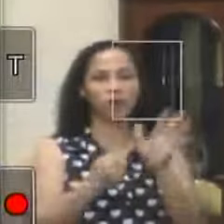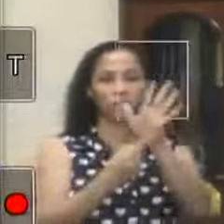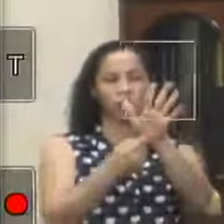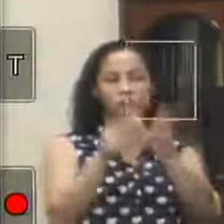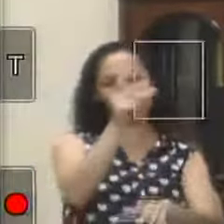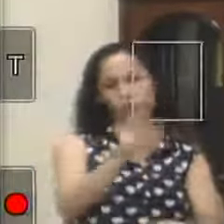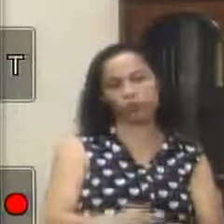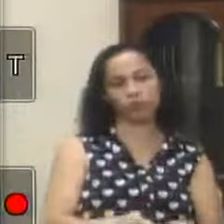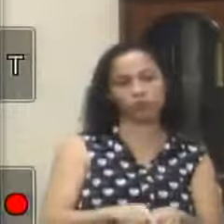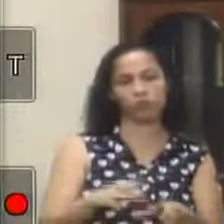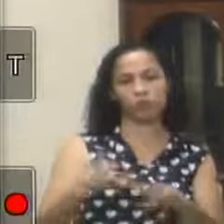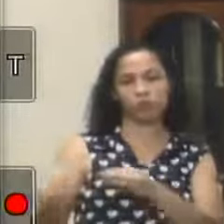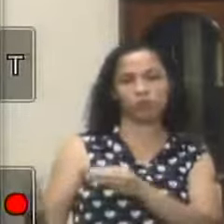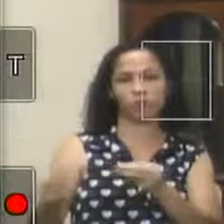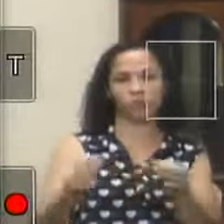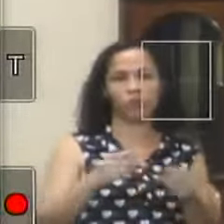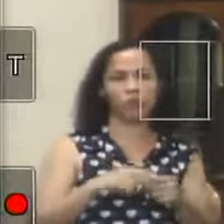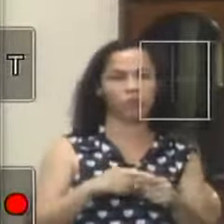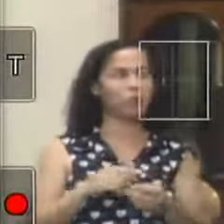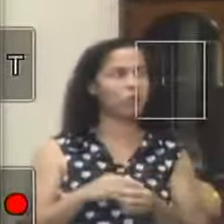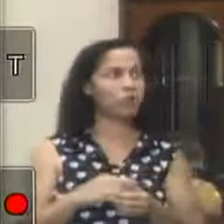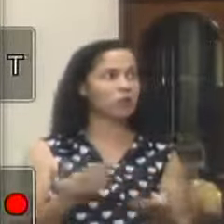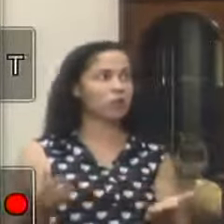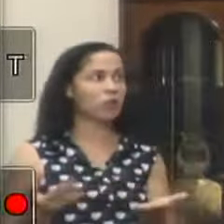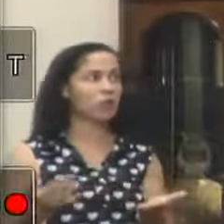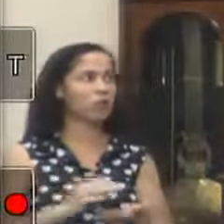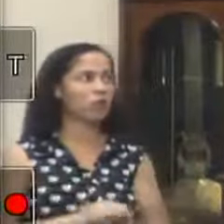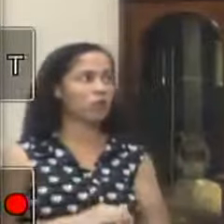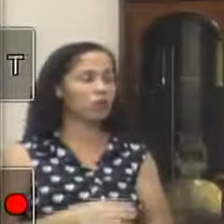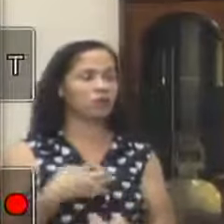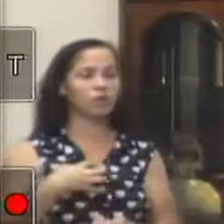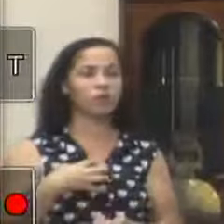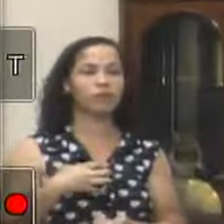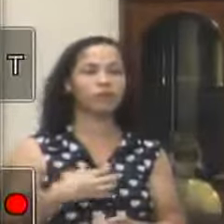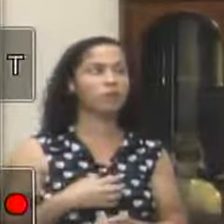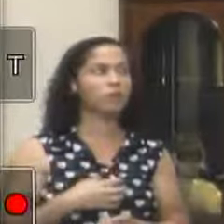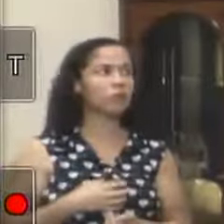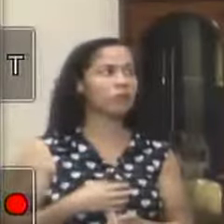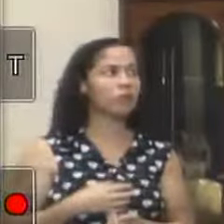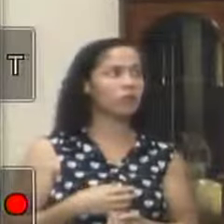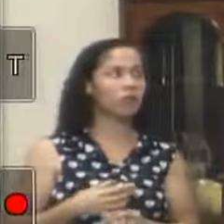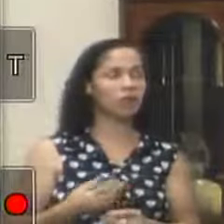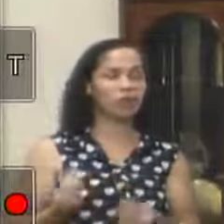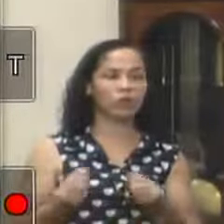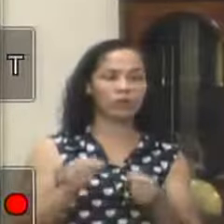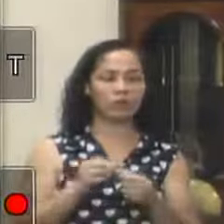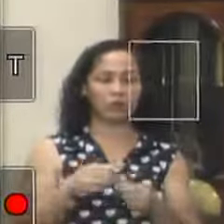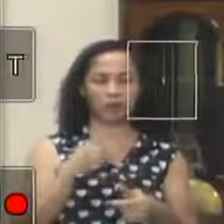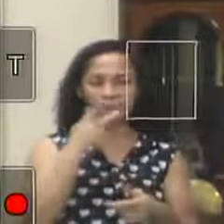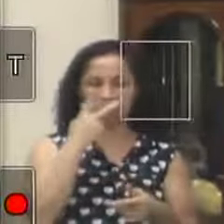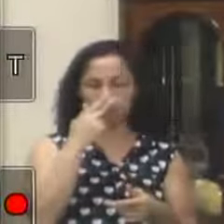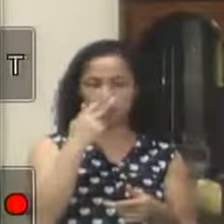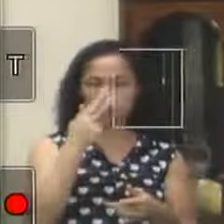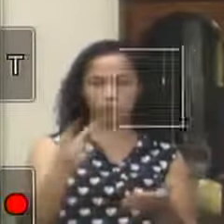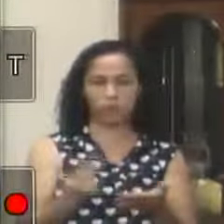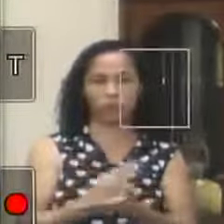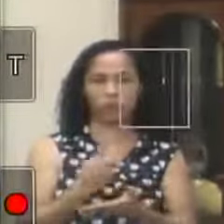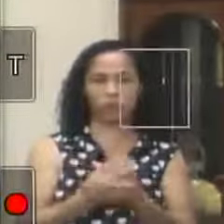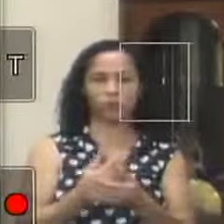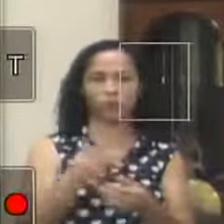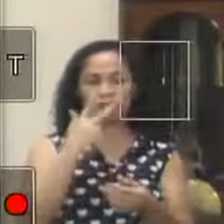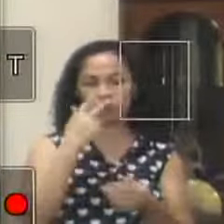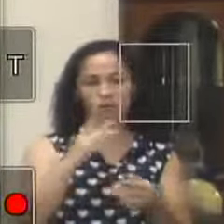que muitos, né, nesse momento, se sentem justiçados. O país pede